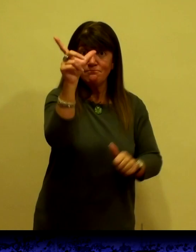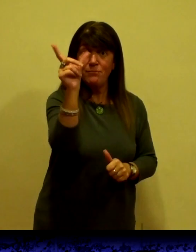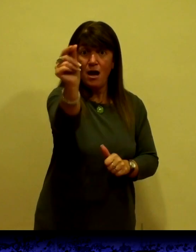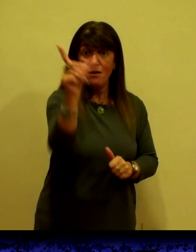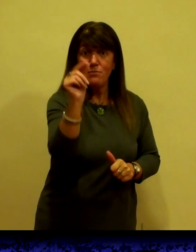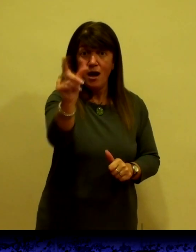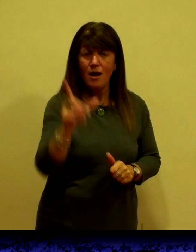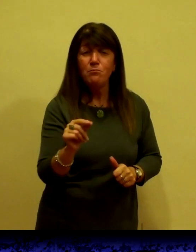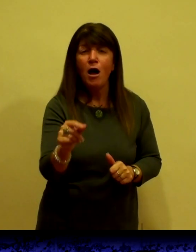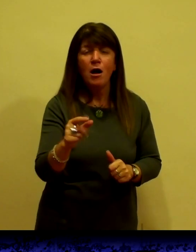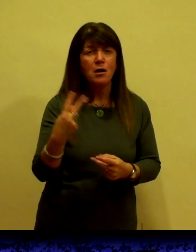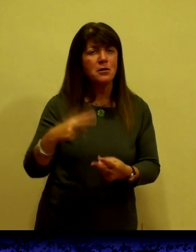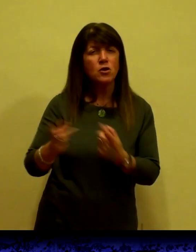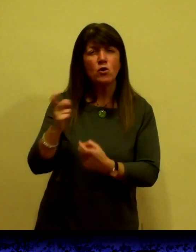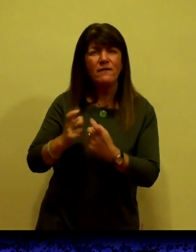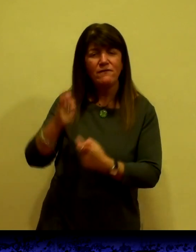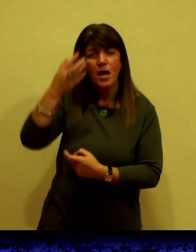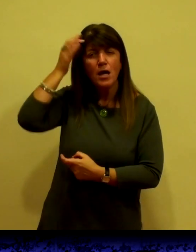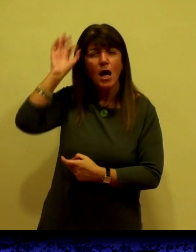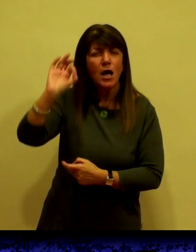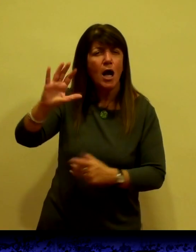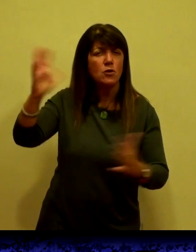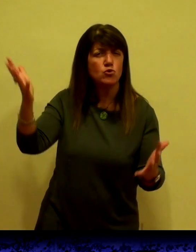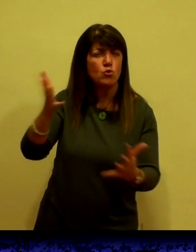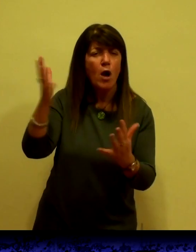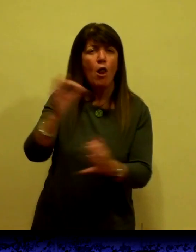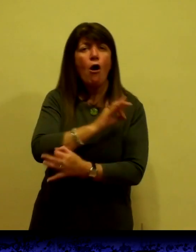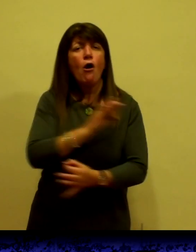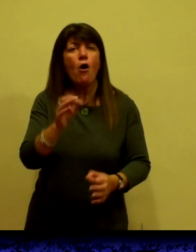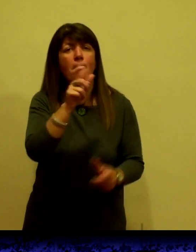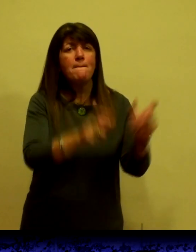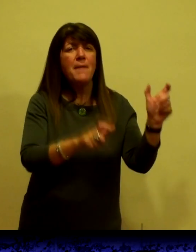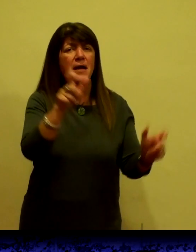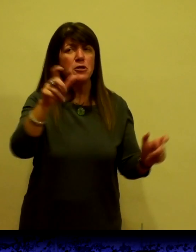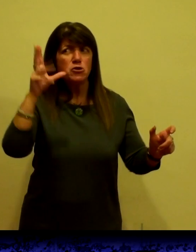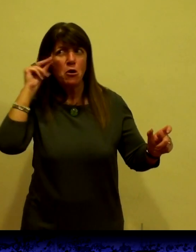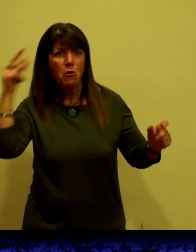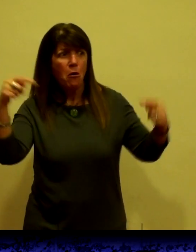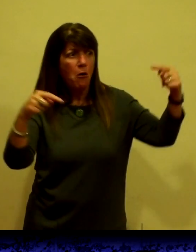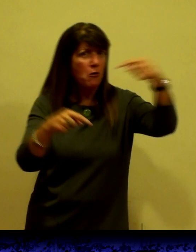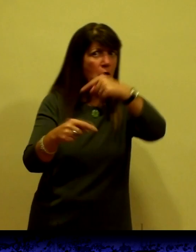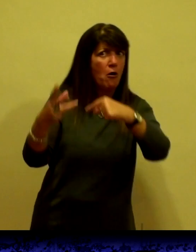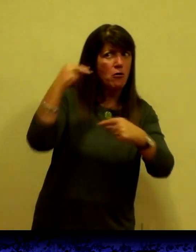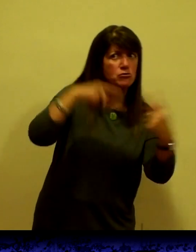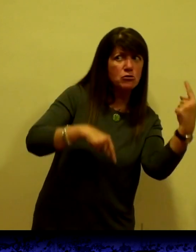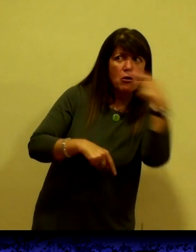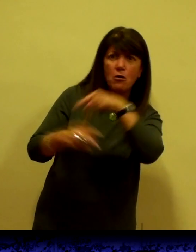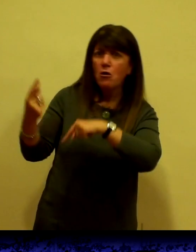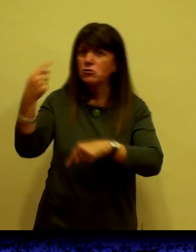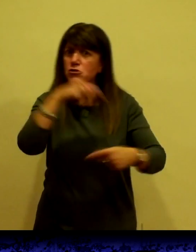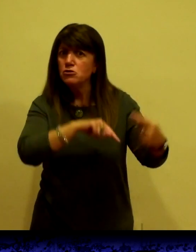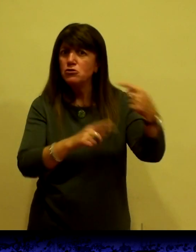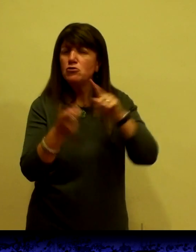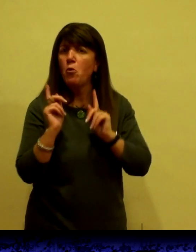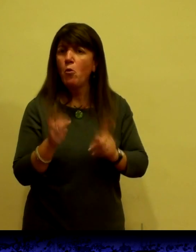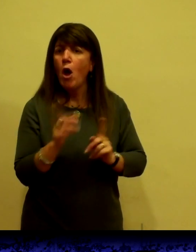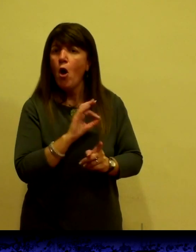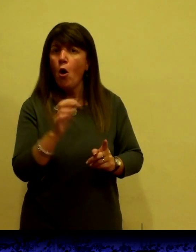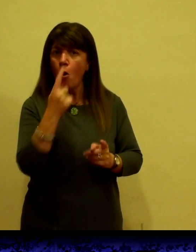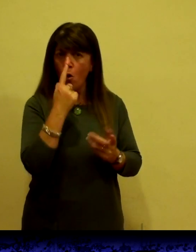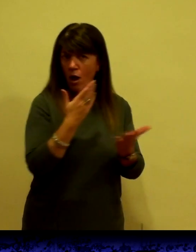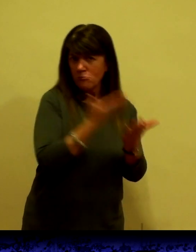casuale? Viene una conoscenza fra le persone? Ci sono delle attitudini simili per cui